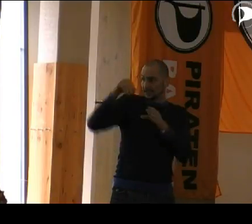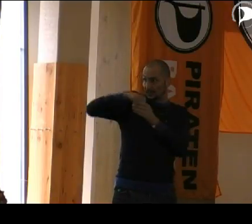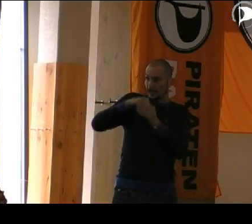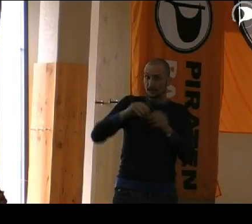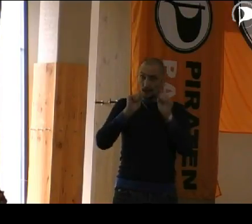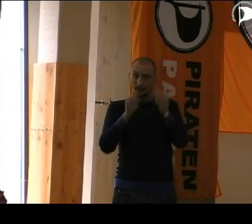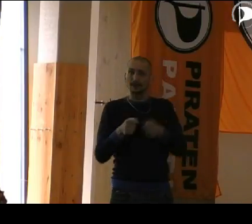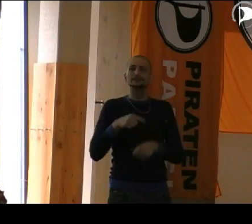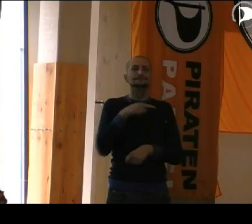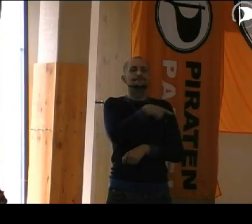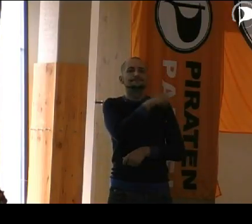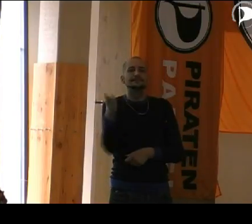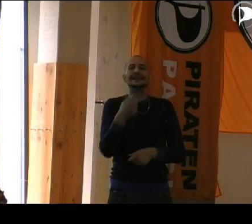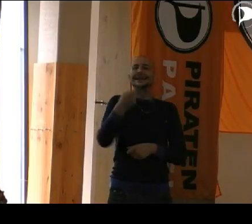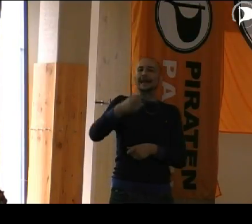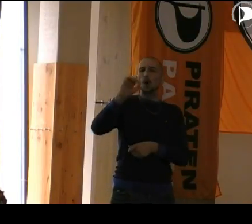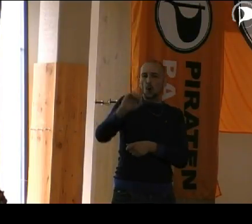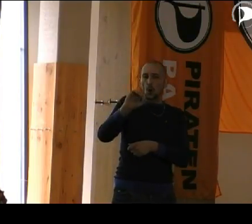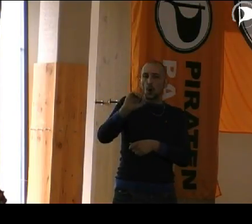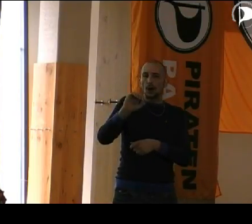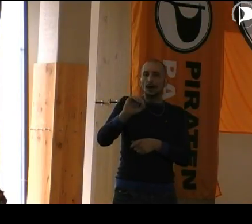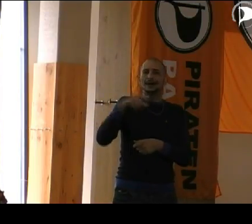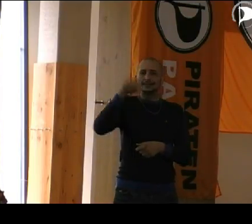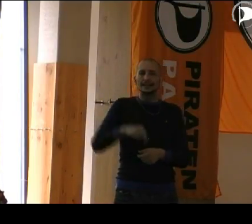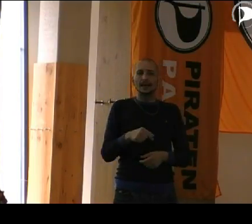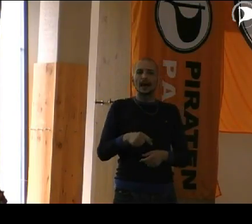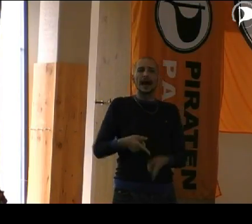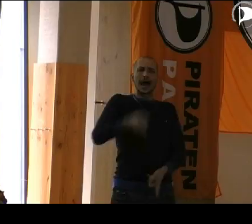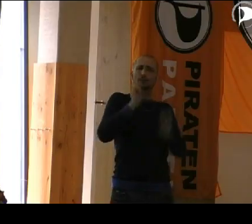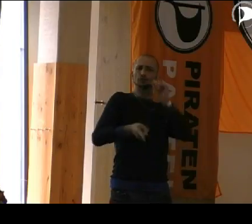eine abstimmung zu wiederholen